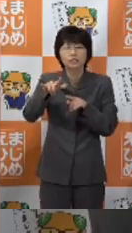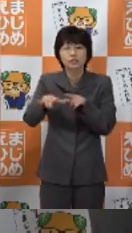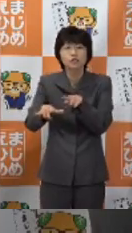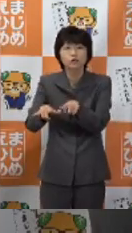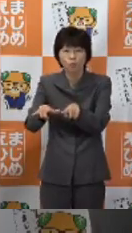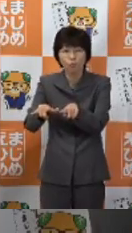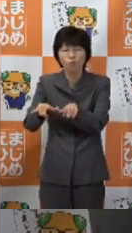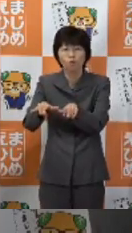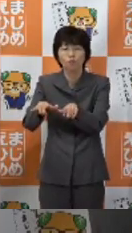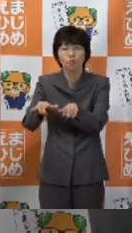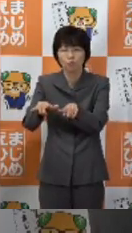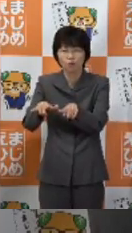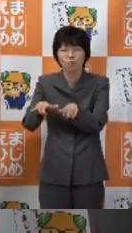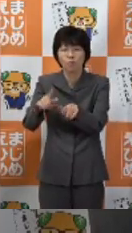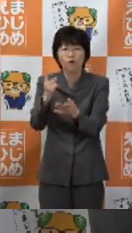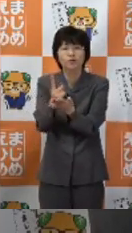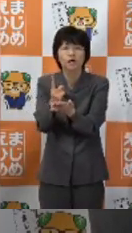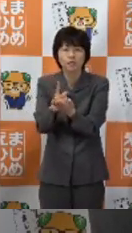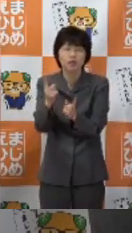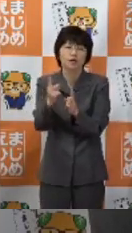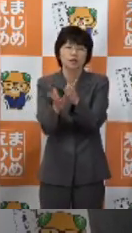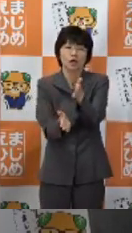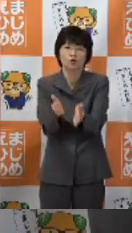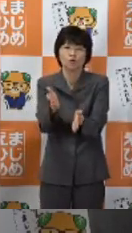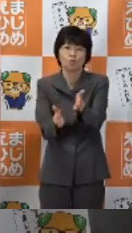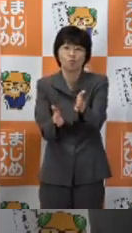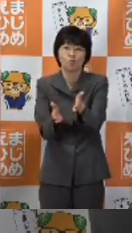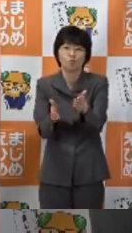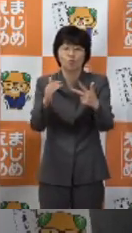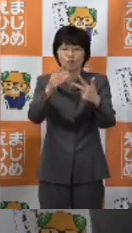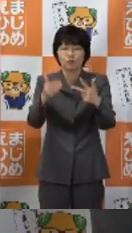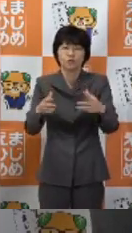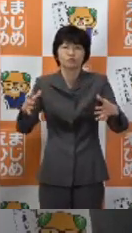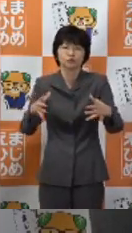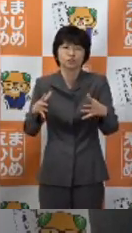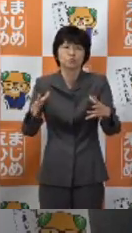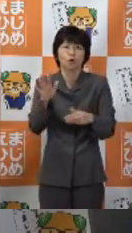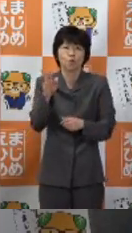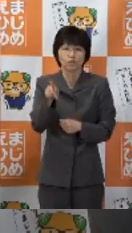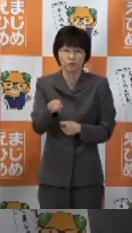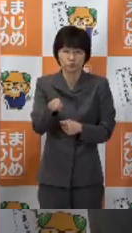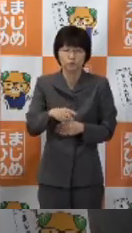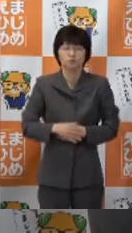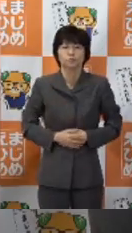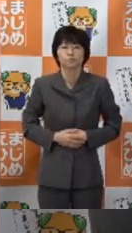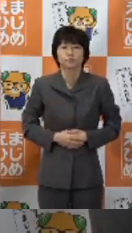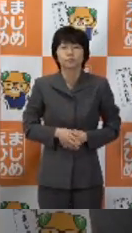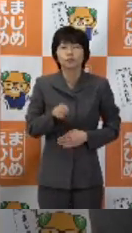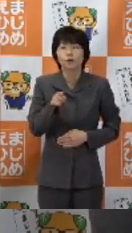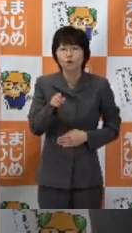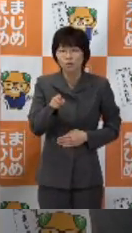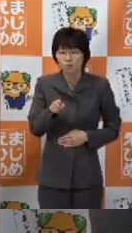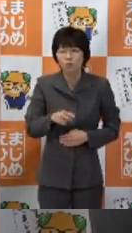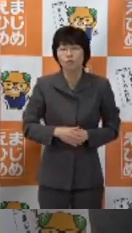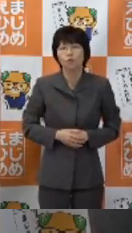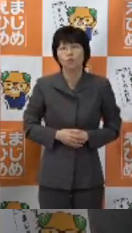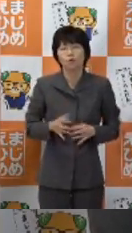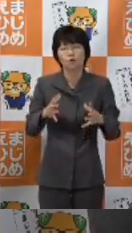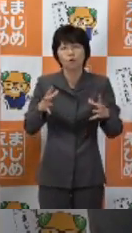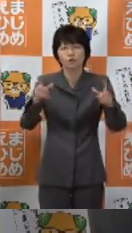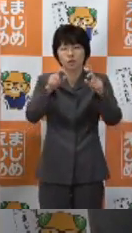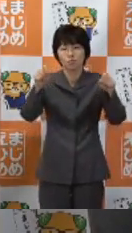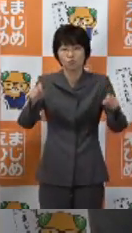ビューでは桜が咲き1期分の発車つしか対応できない施設規模